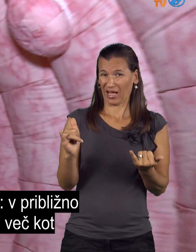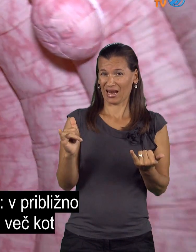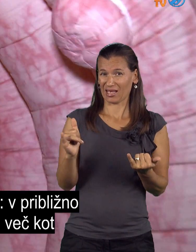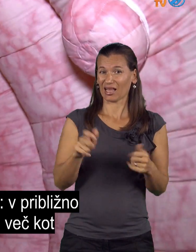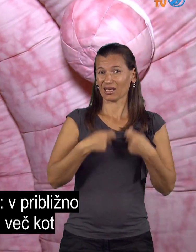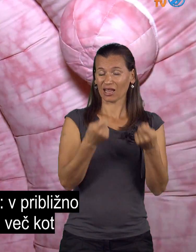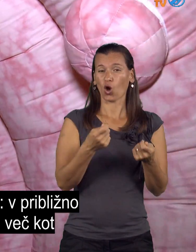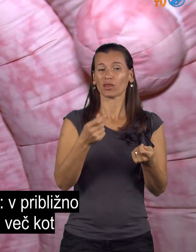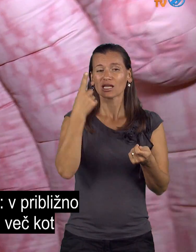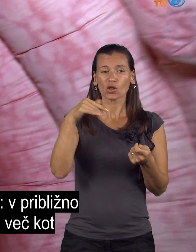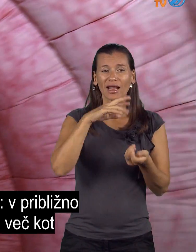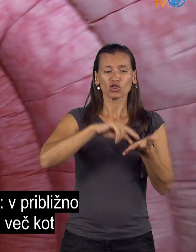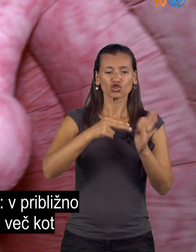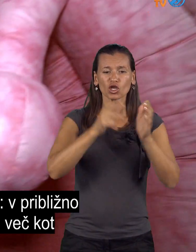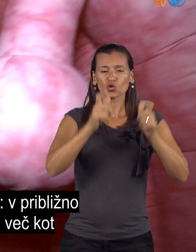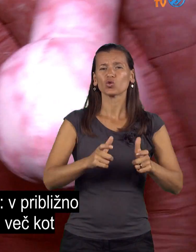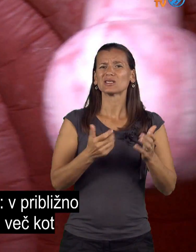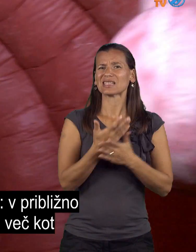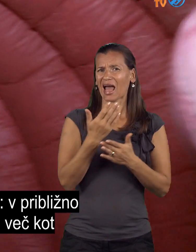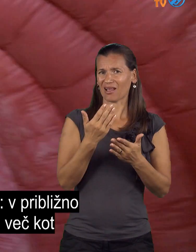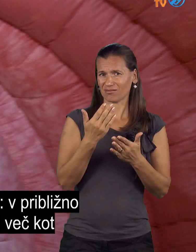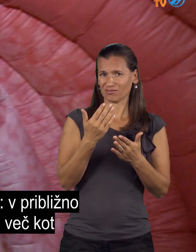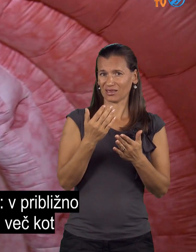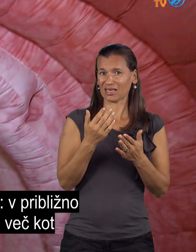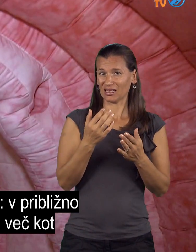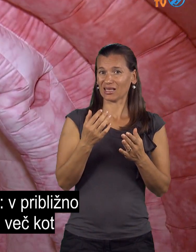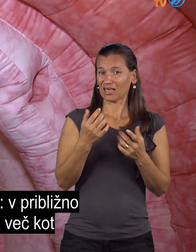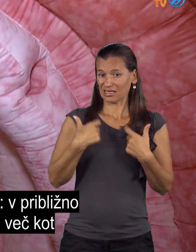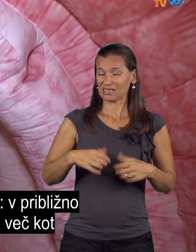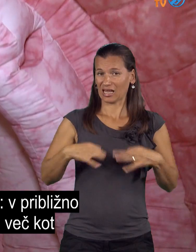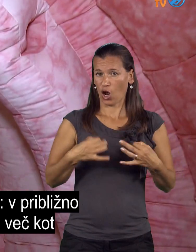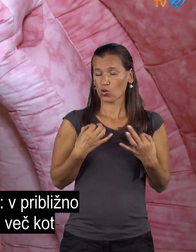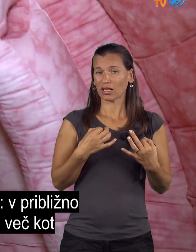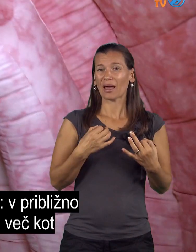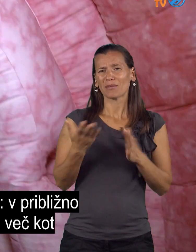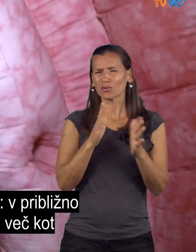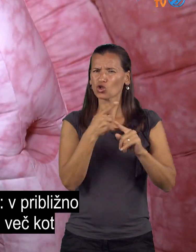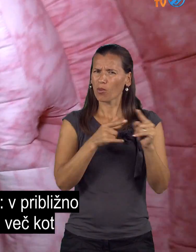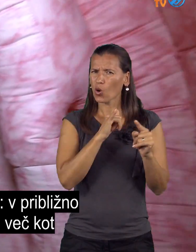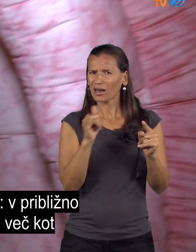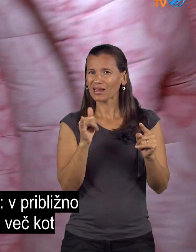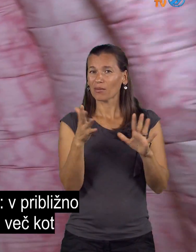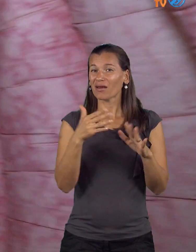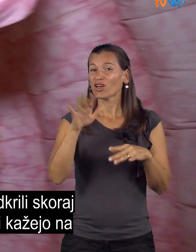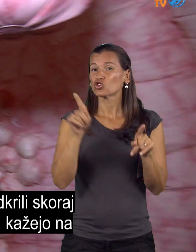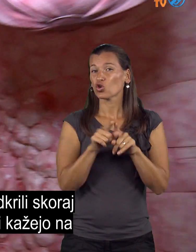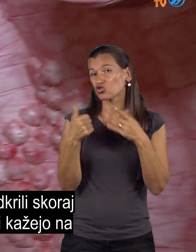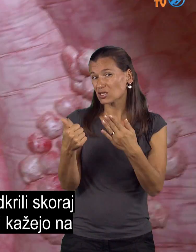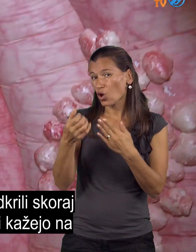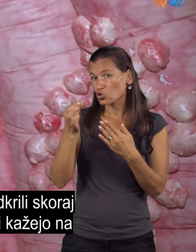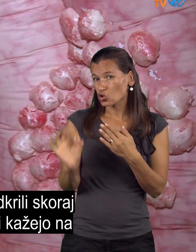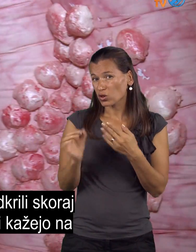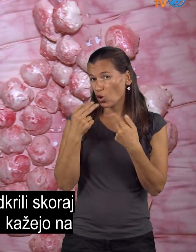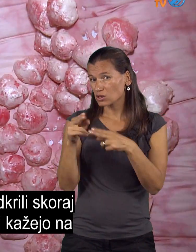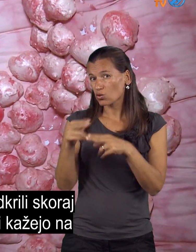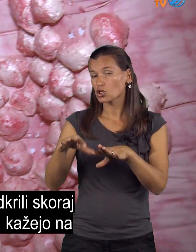podal Nacionalni inštitut za javno zdravje, torej Republike Slovenije, v približno pol leta smo pri nekaj več kot